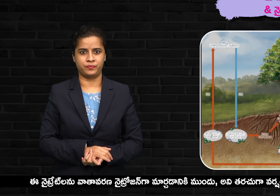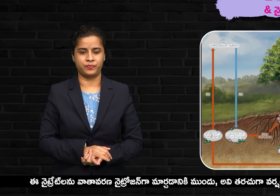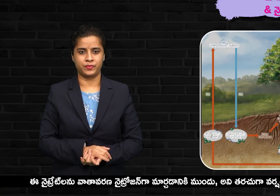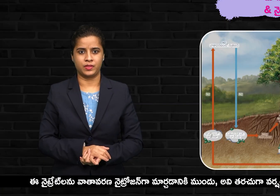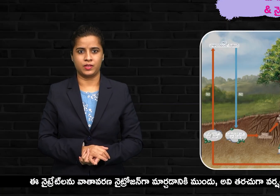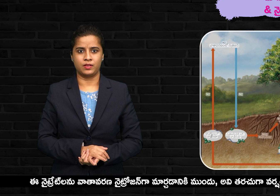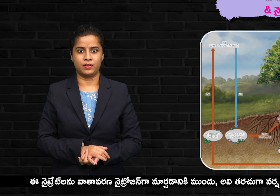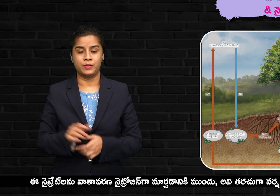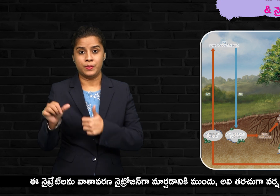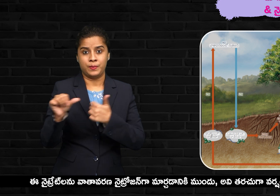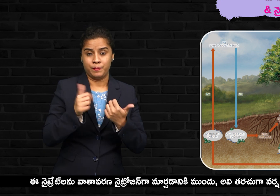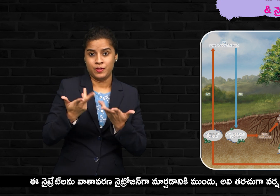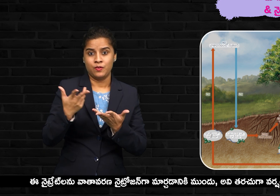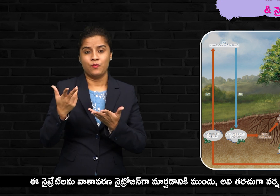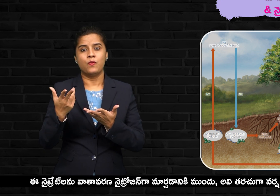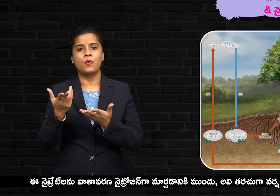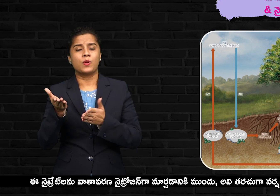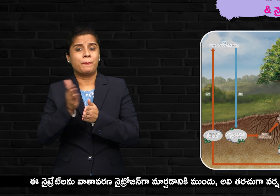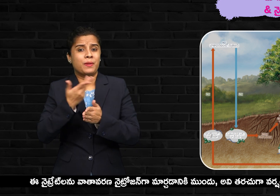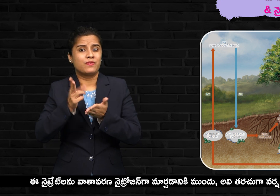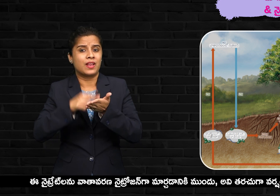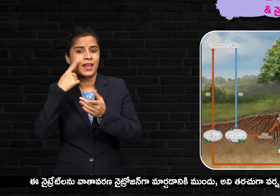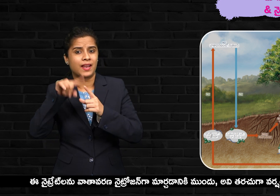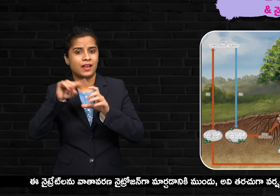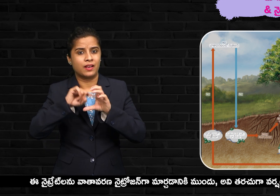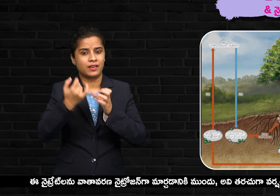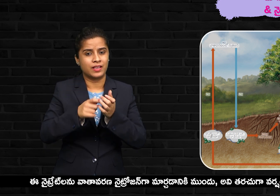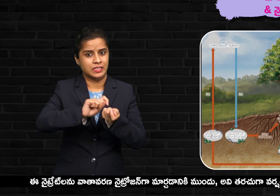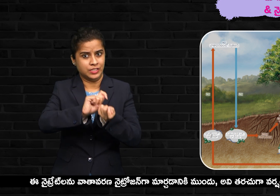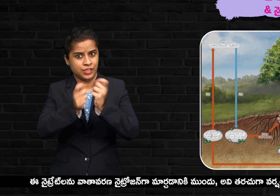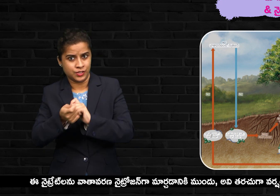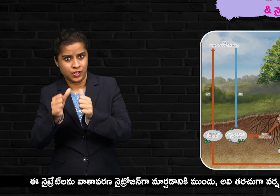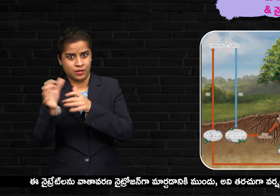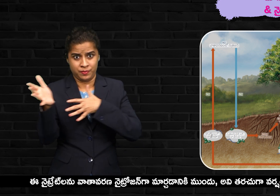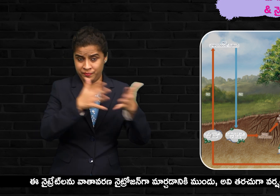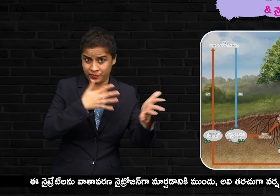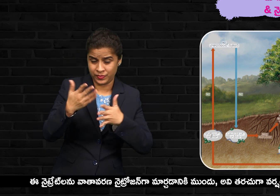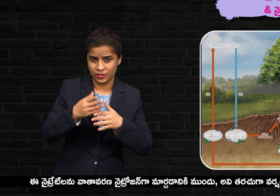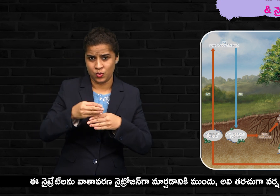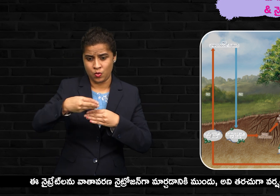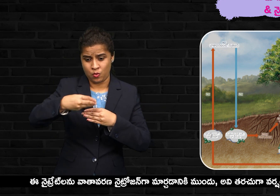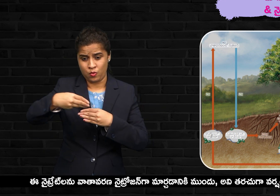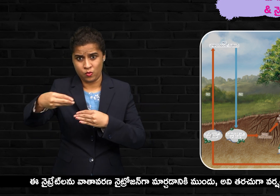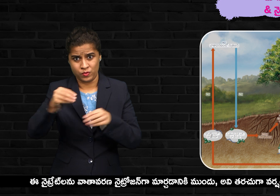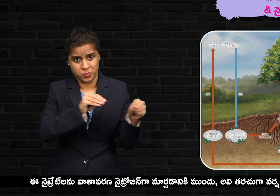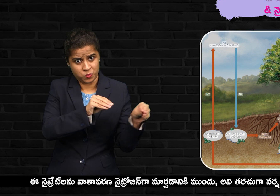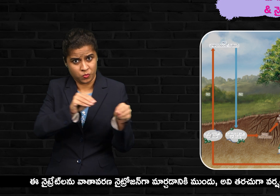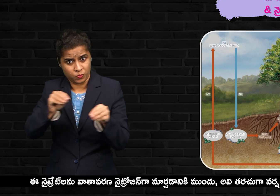ఈ నైట్రేట్లను వాతావరణ నైట్రోజన్గా మార్చడానికి ముందు అవి తరచుగా వర్షం లేదా